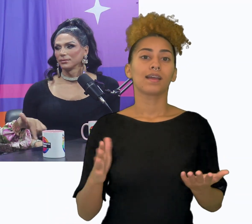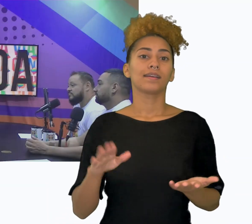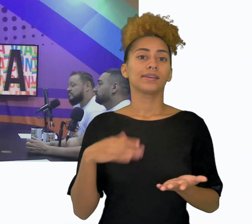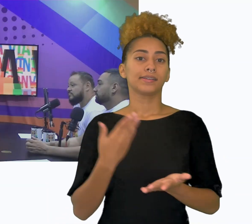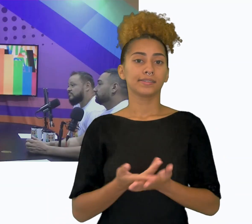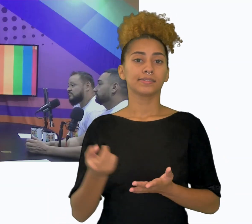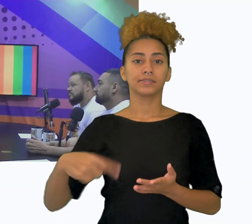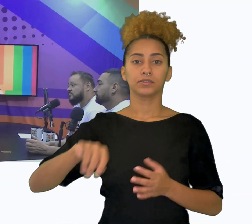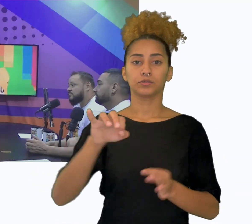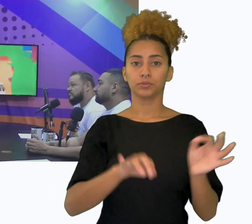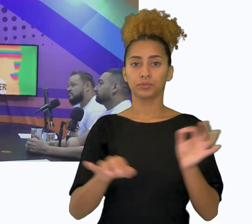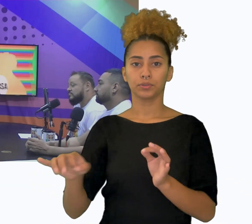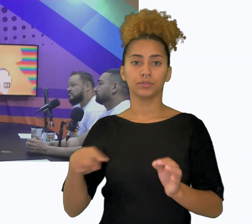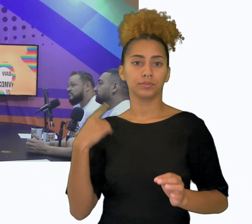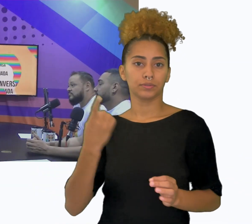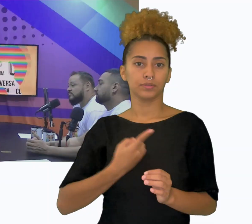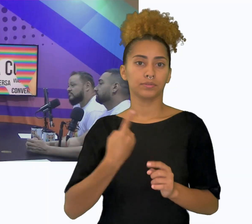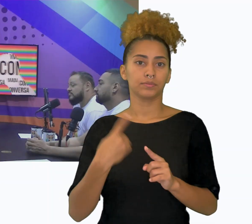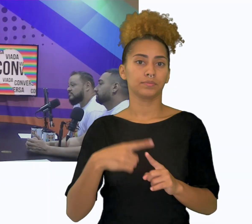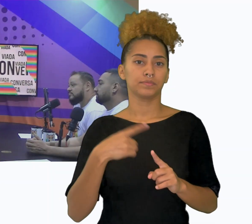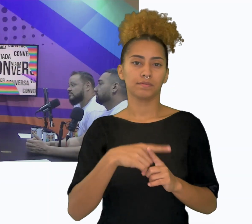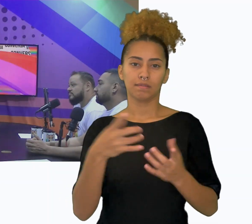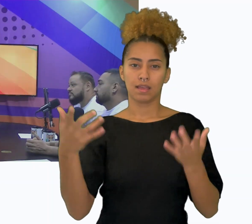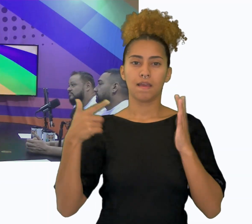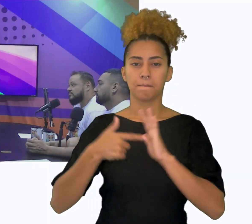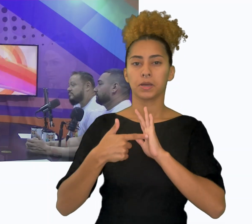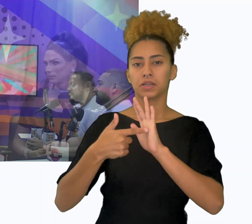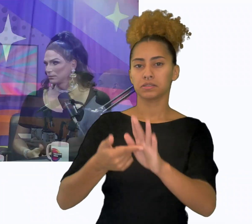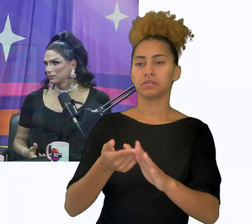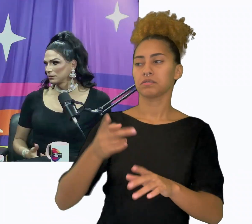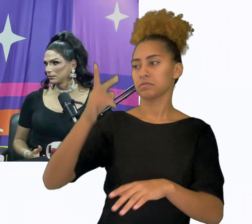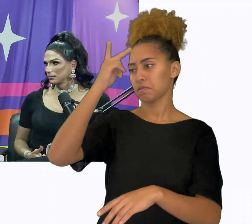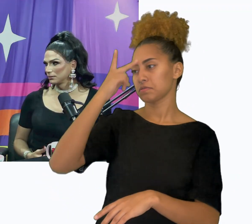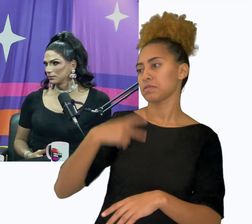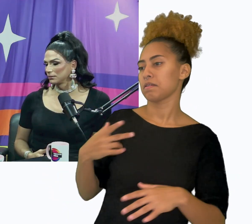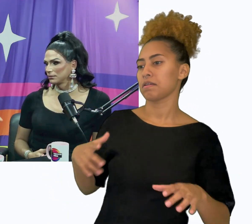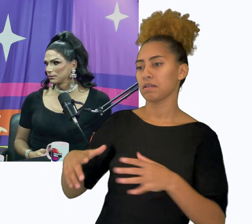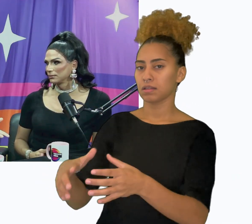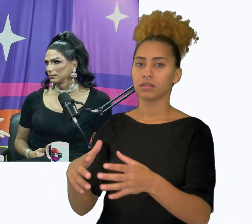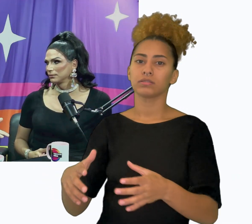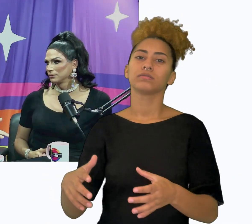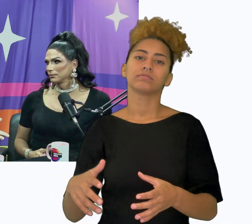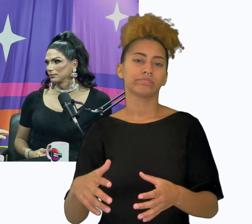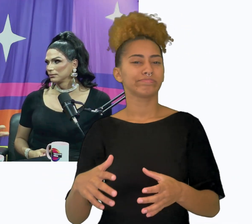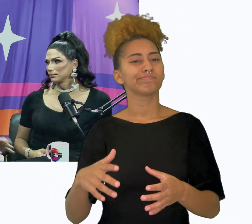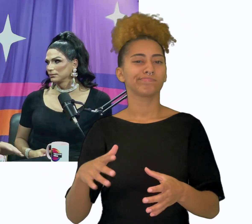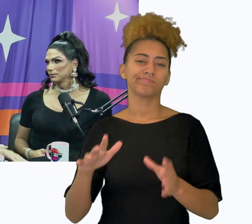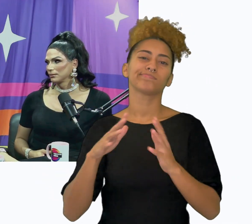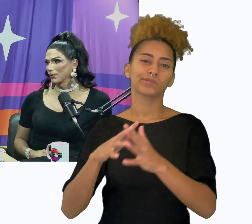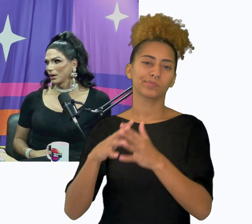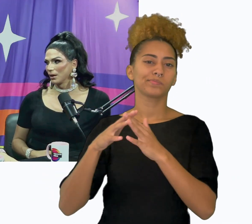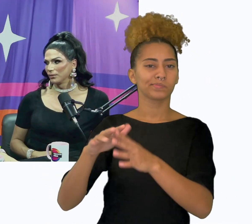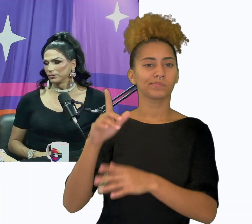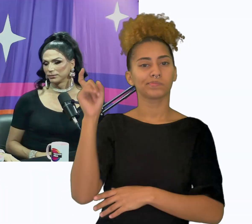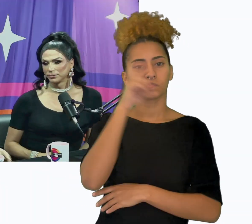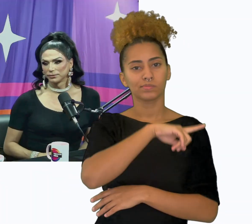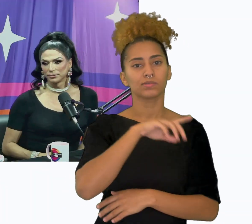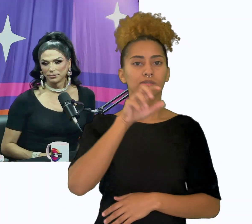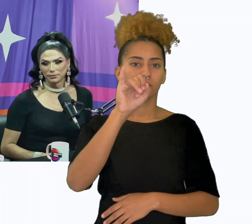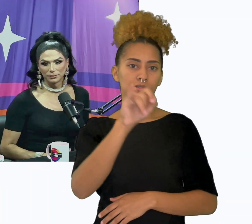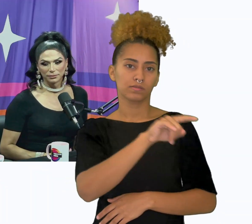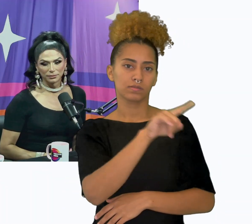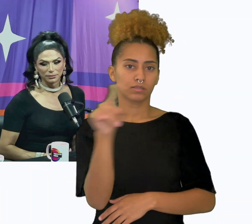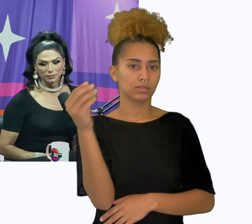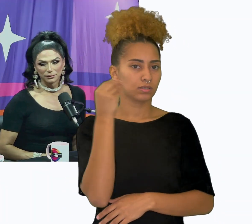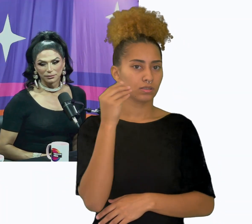ainda somos julgados, porque elas querem aparecer, só são elas, assim. Eu acho que é meio complicado isso, se você também